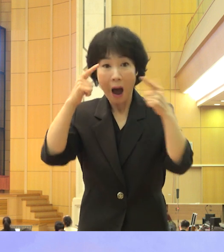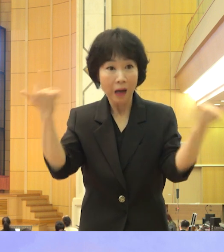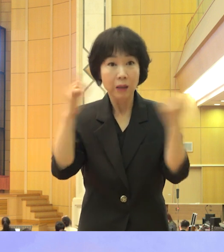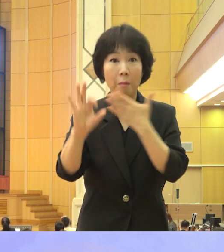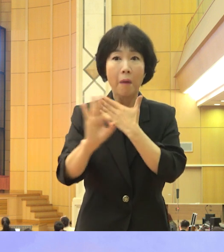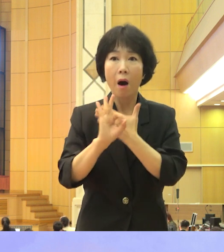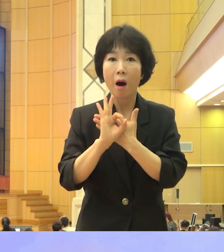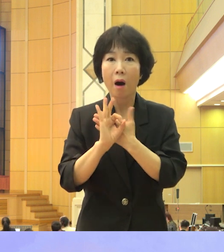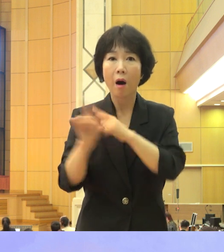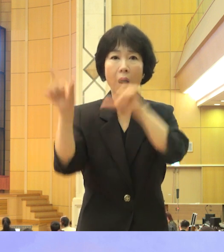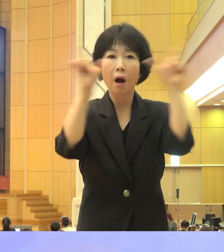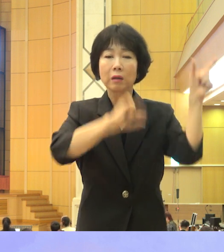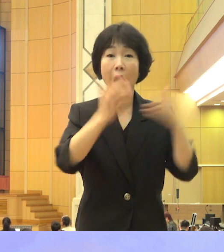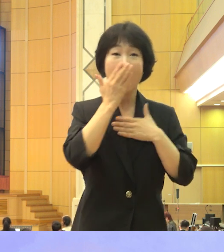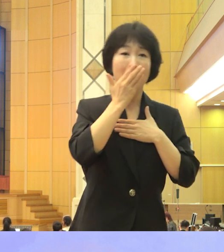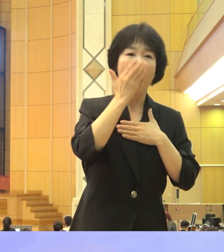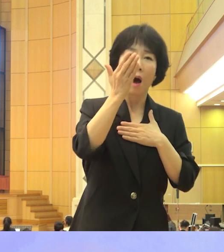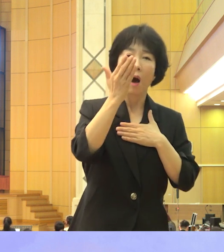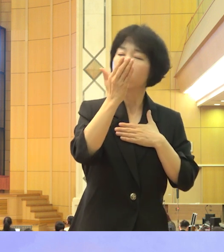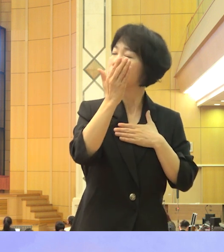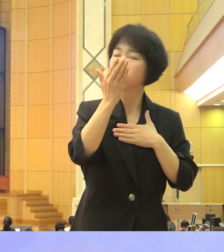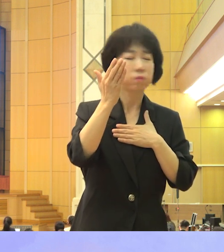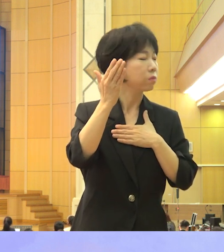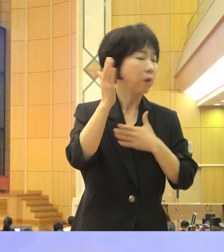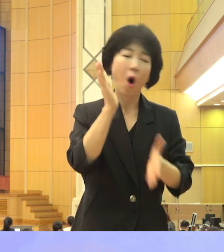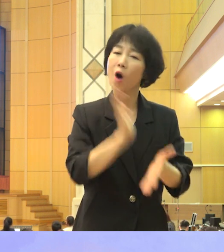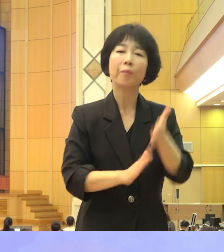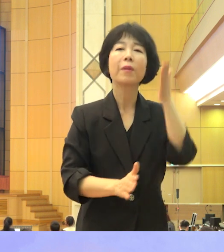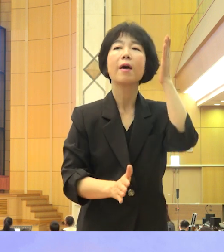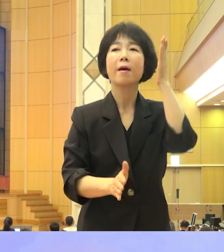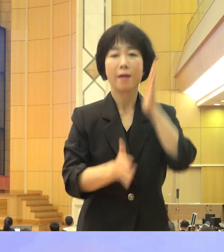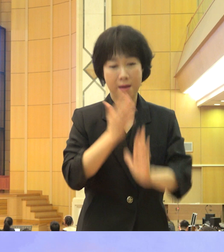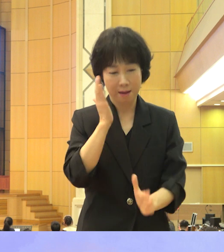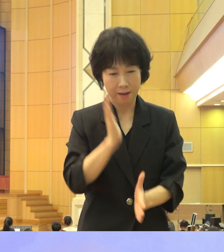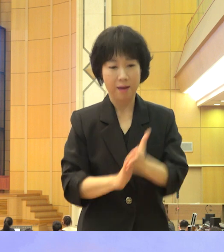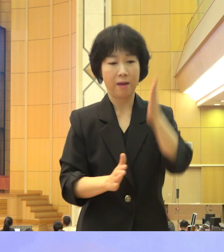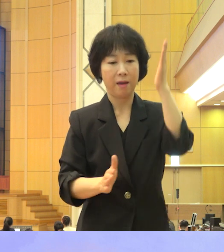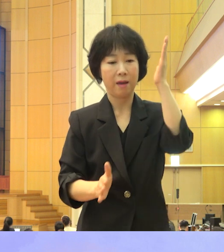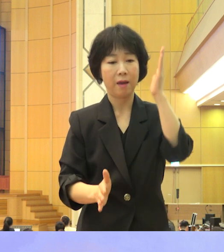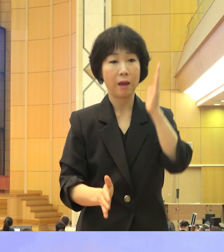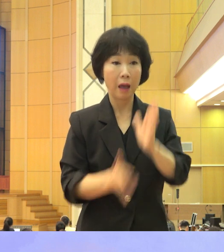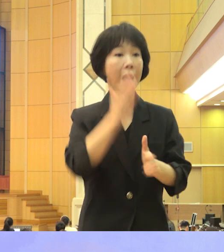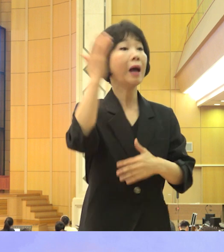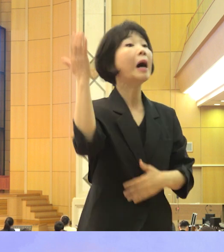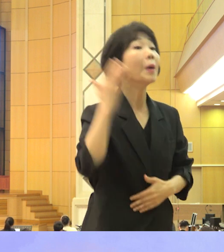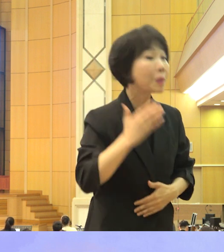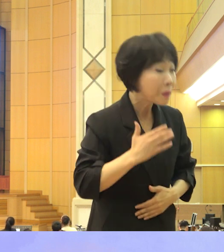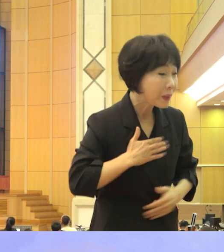은혜 아니면 살아갈 수가 없네.